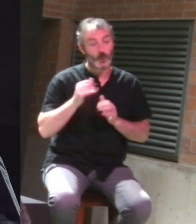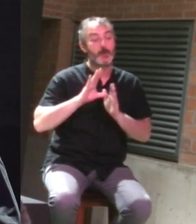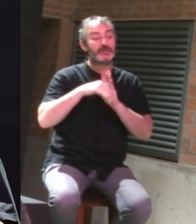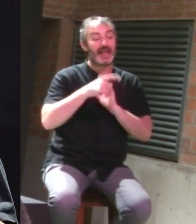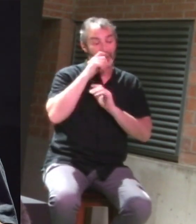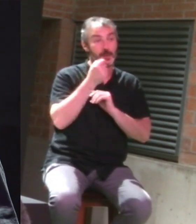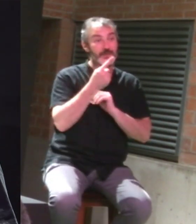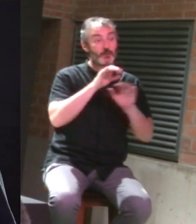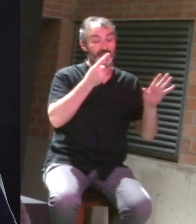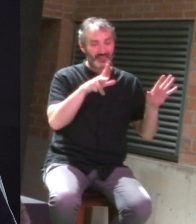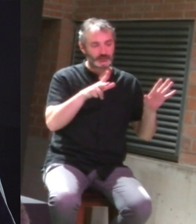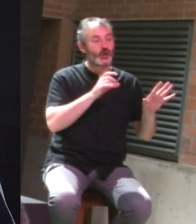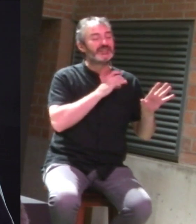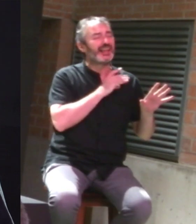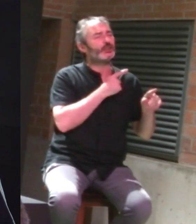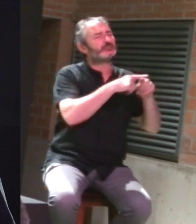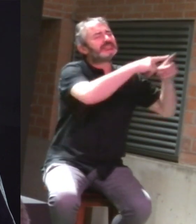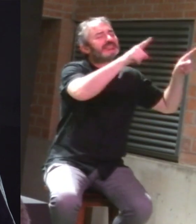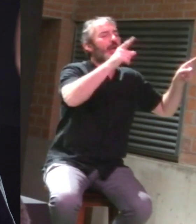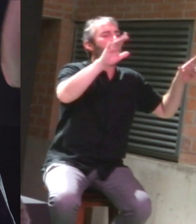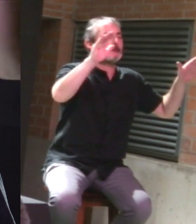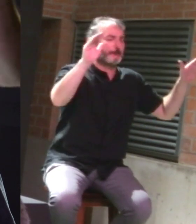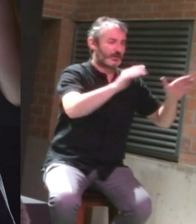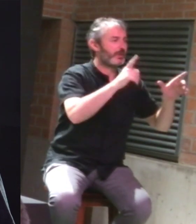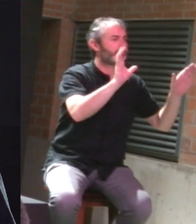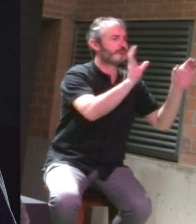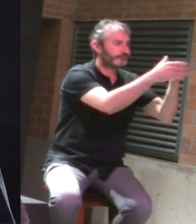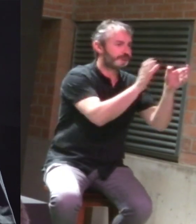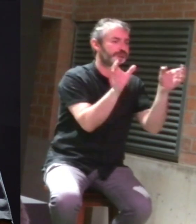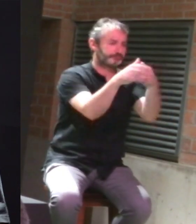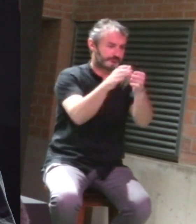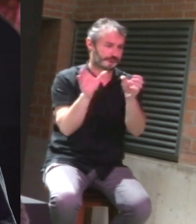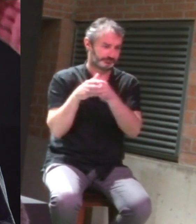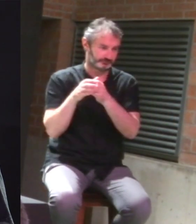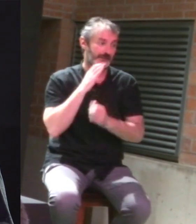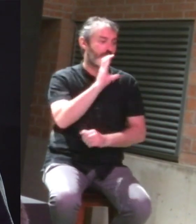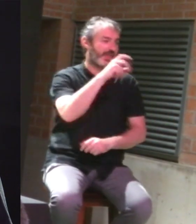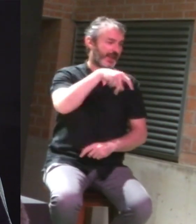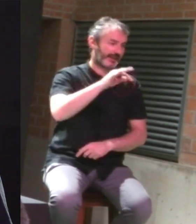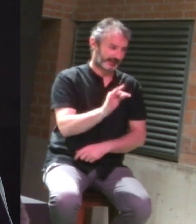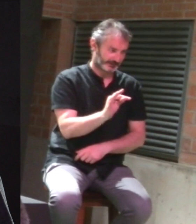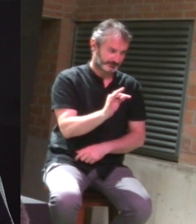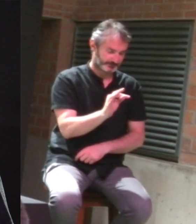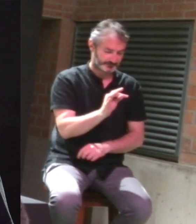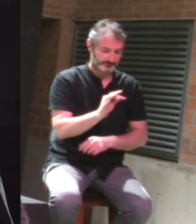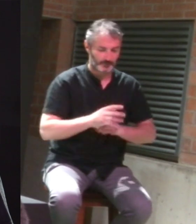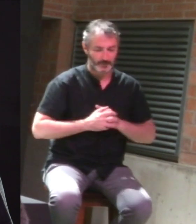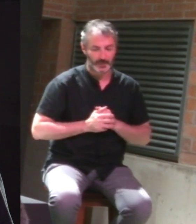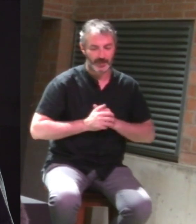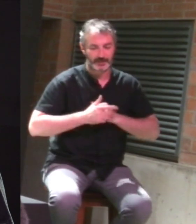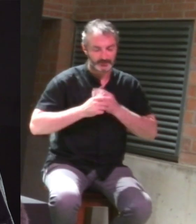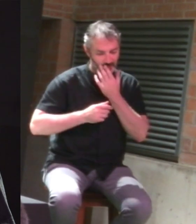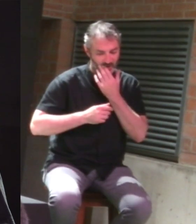de 1918, estructura ya característica de la CNT. Bien, además existía el problema de la poca cooperación de